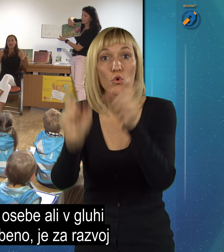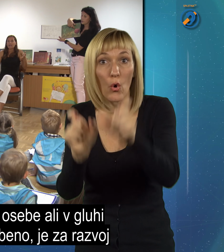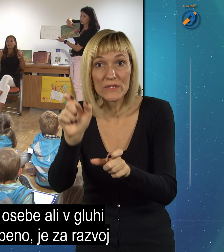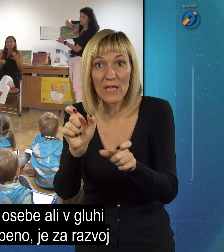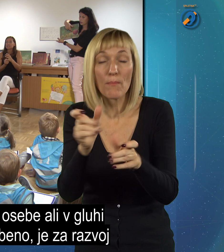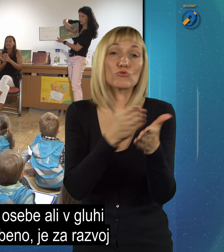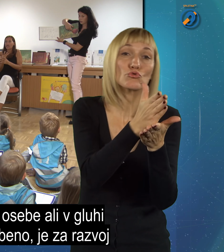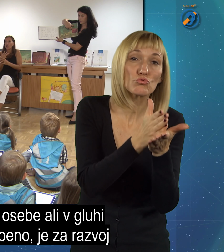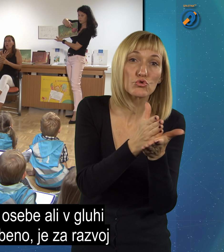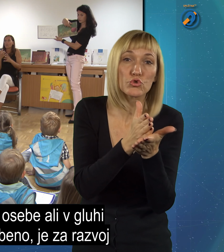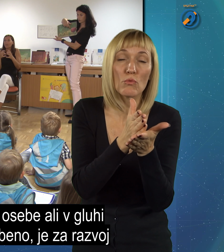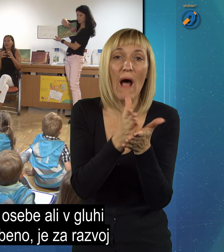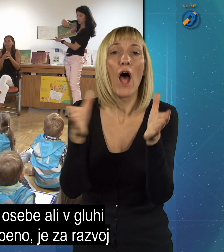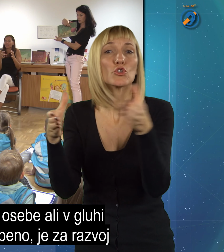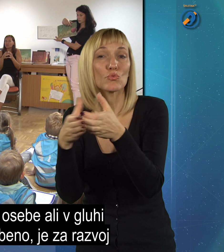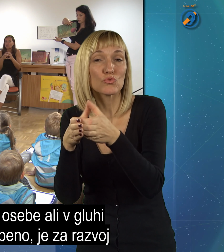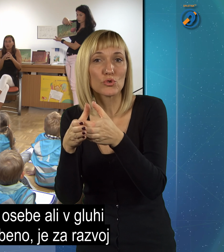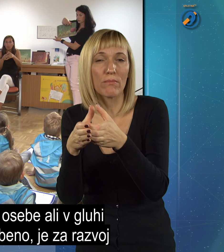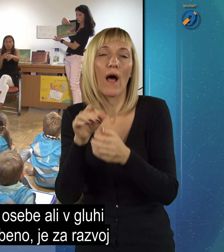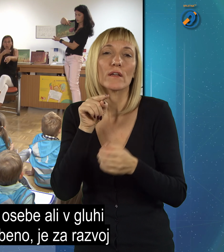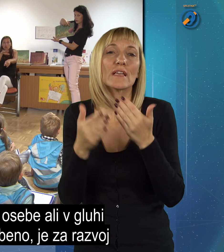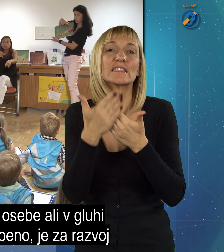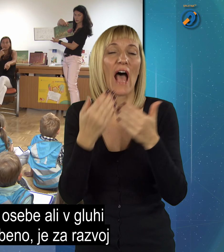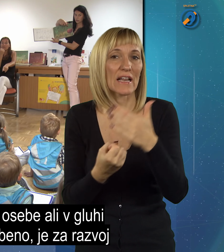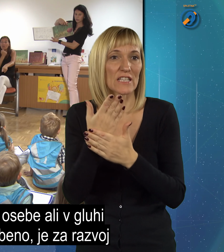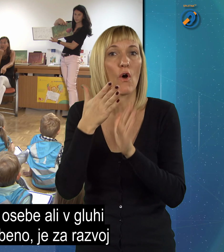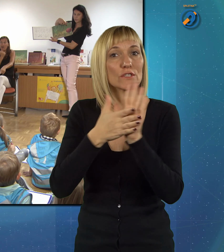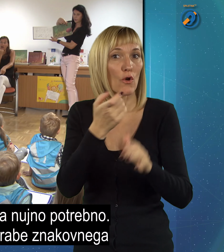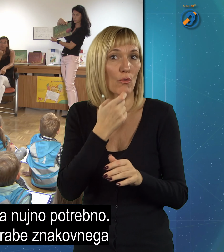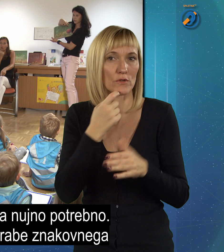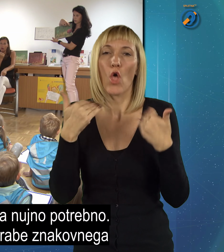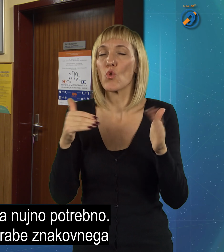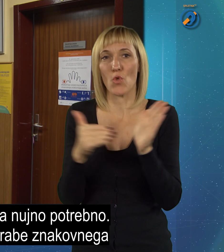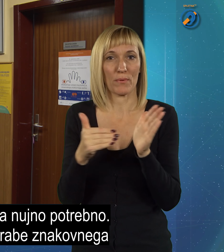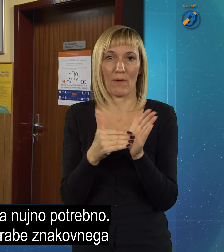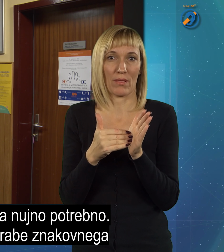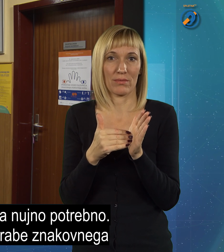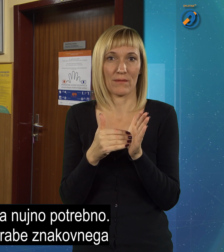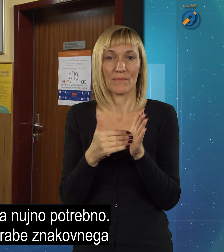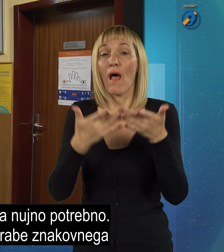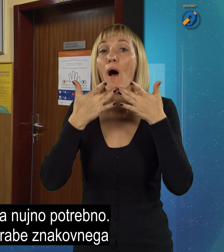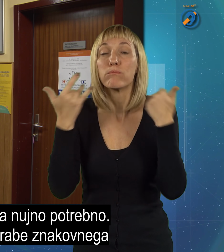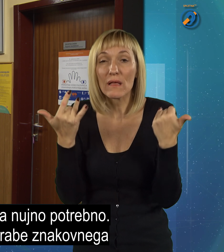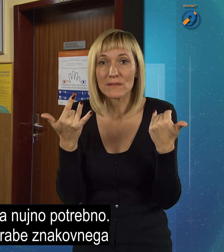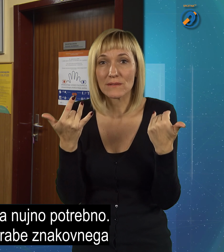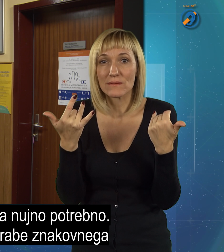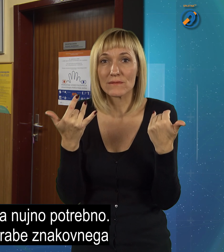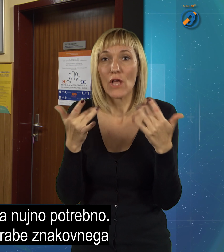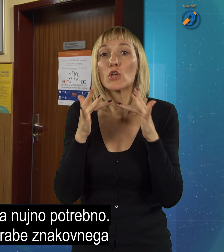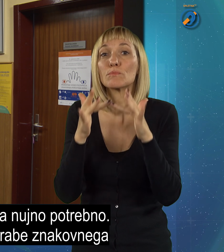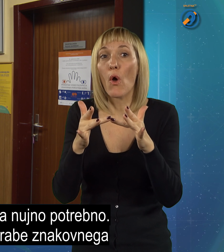v gluhi skupnosti ali službeno je pravzaprav za razvoj znakovnega jezika nujno potreben.